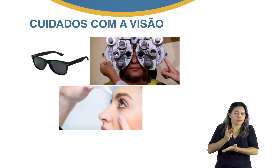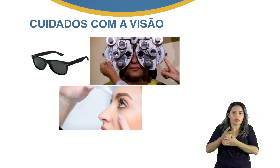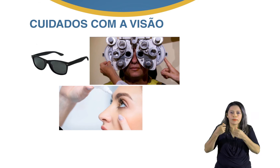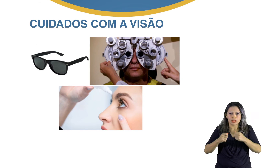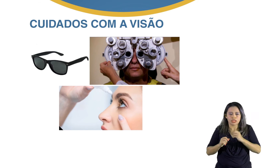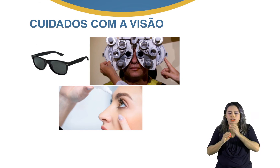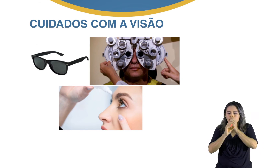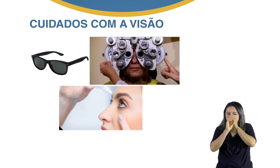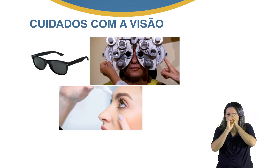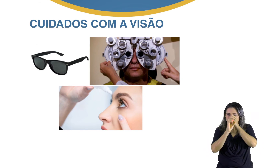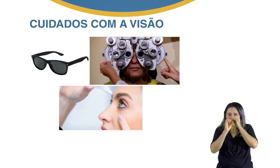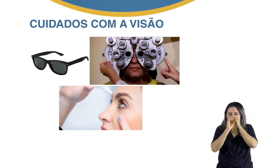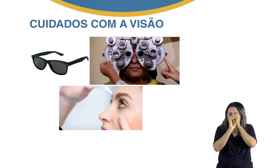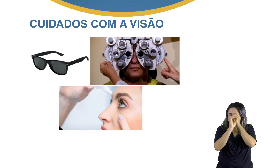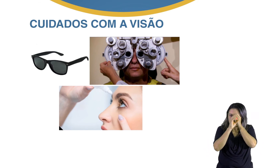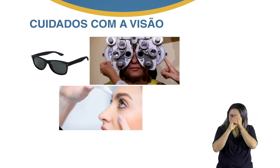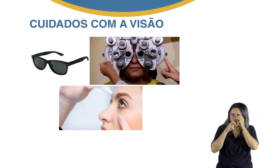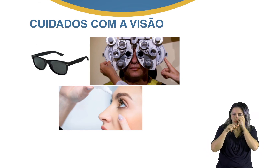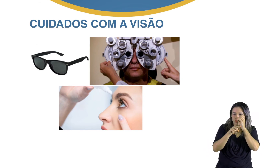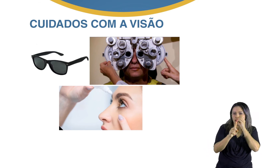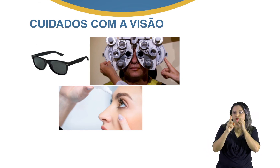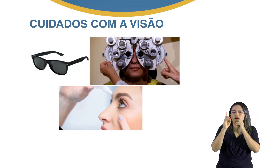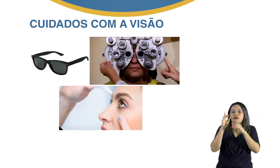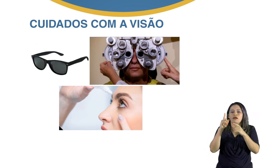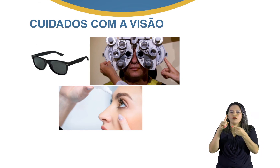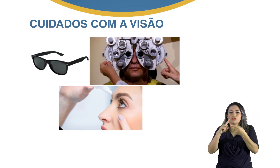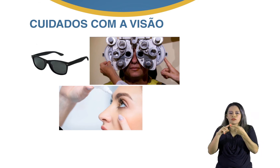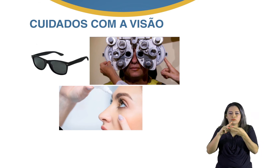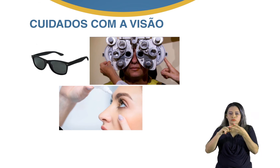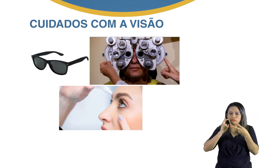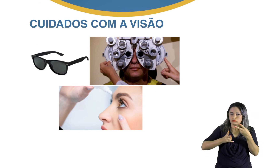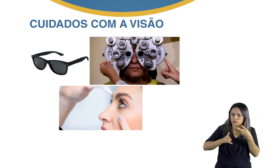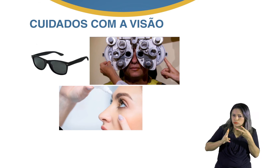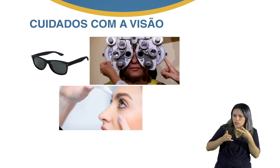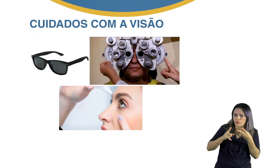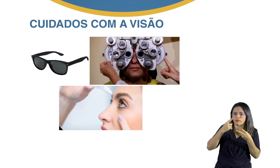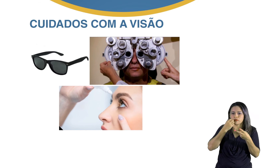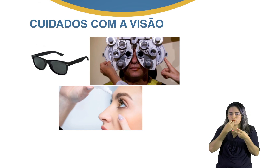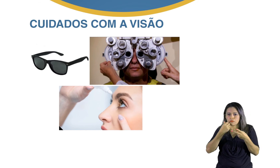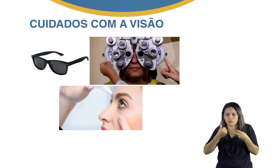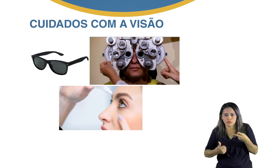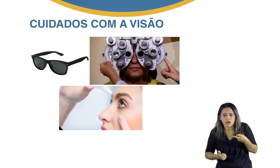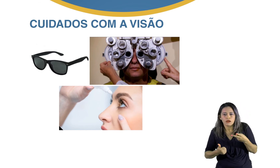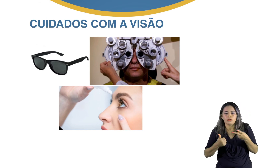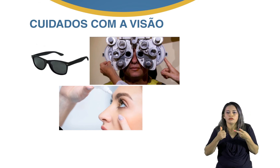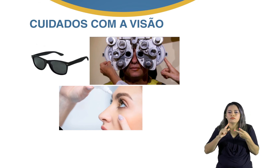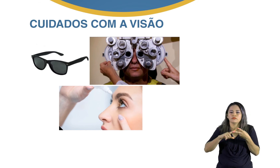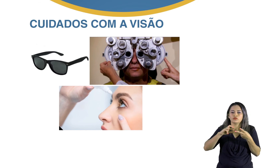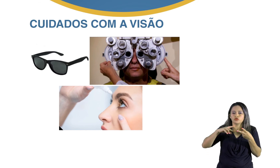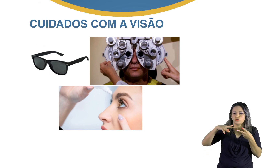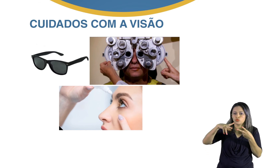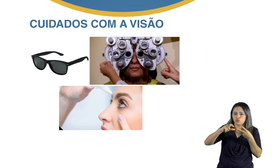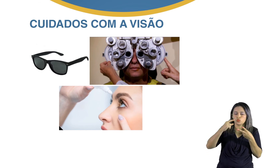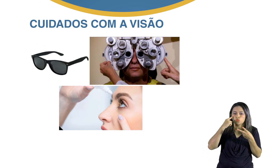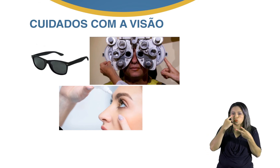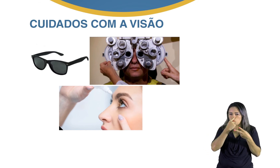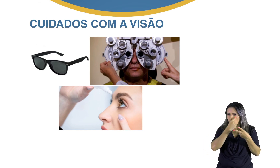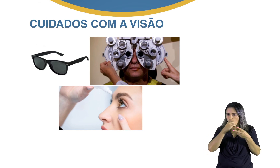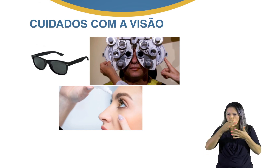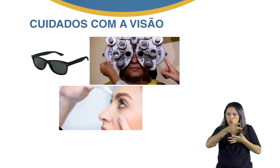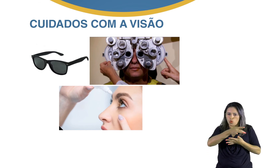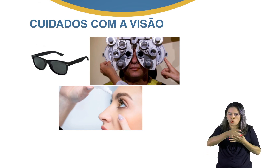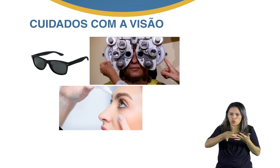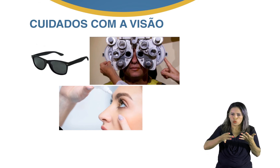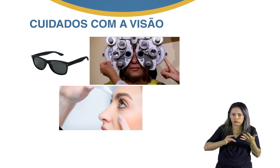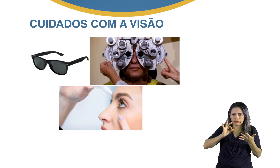no oftalmologista com regularidade, né, para ver se está tudo bem, se todas as nossas lentes, se todos os componentes dos nossos